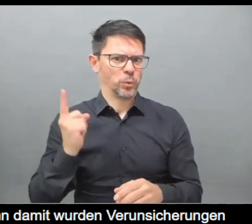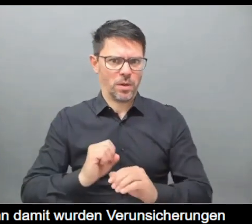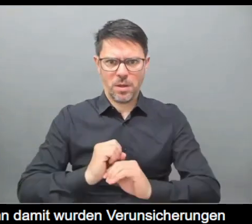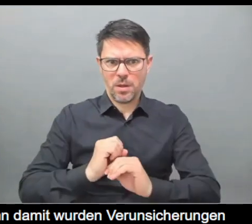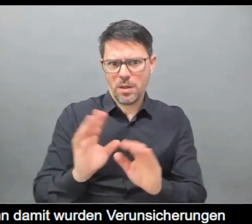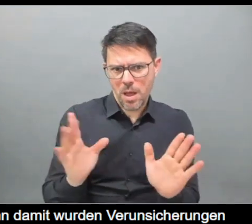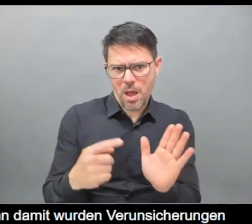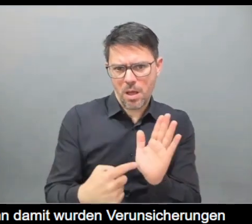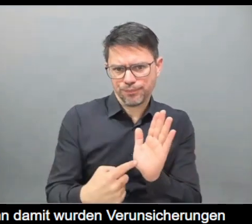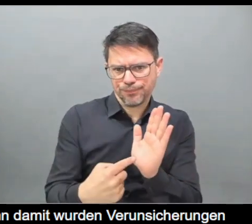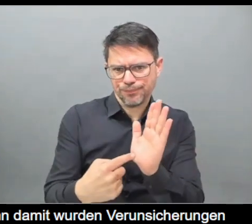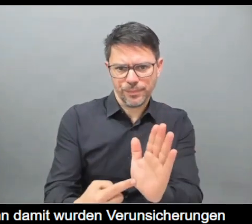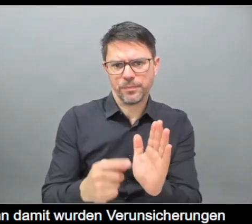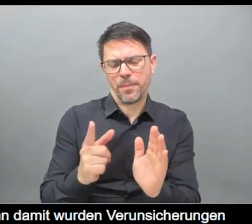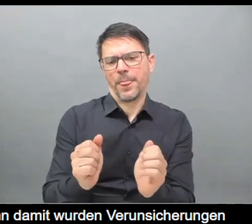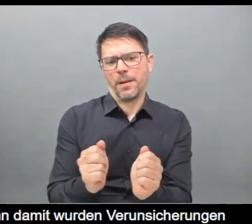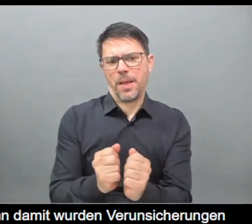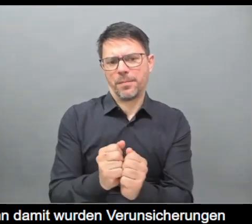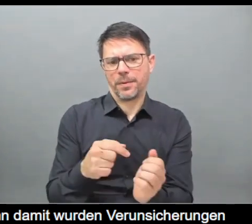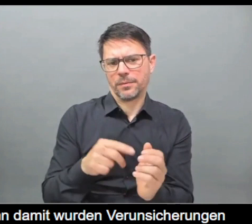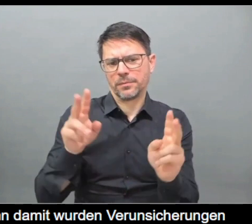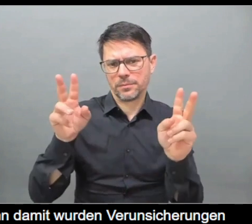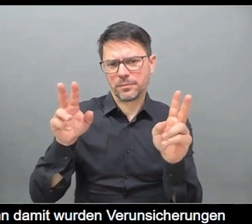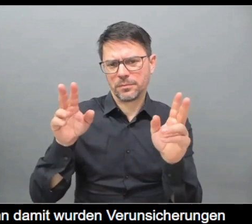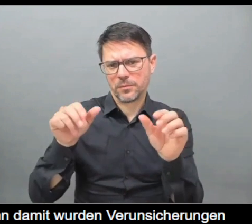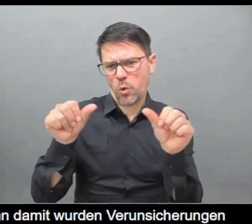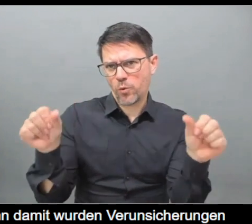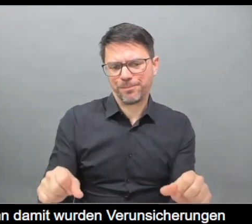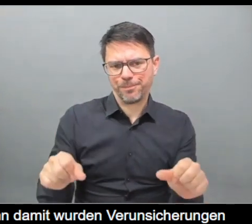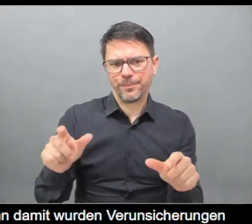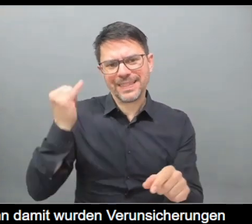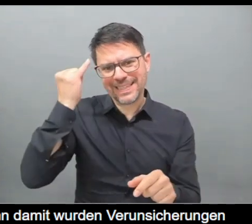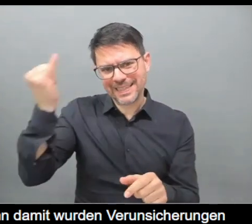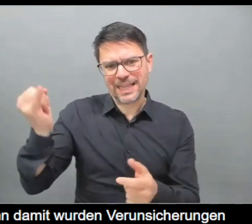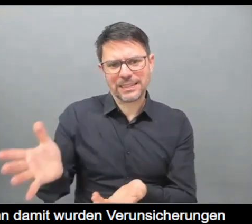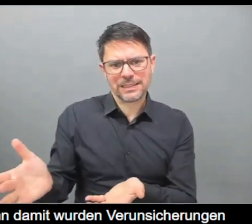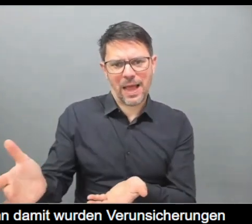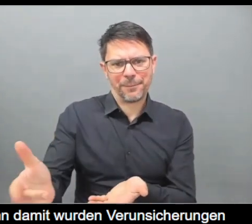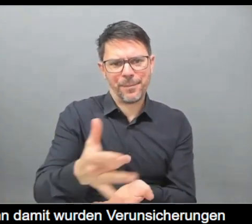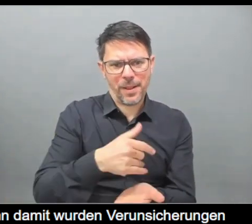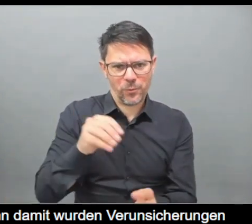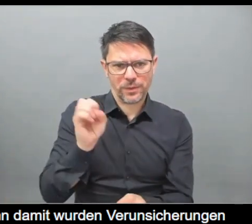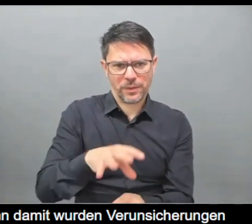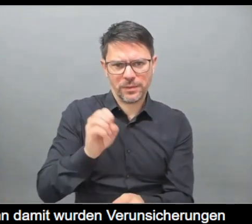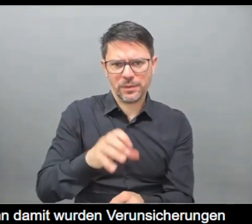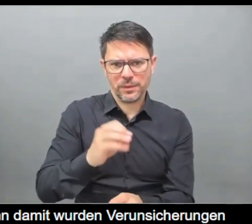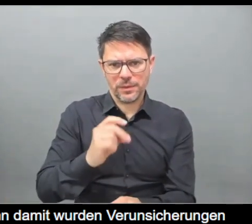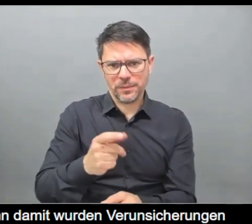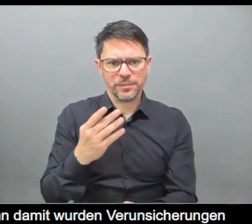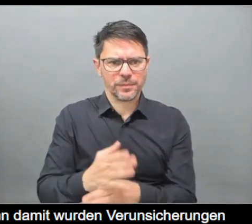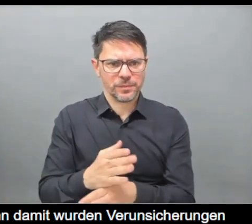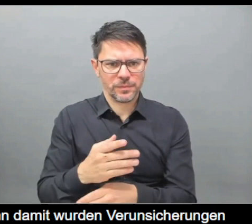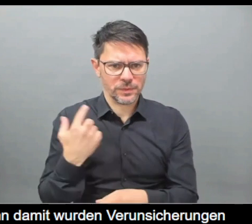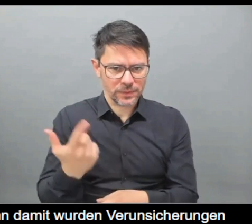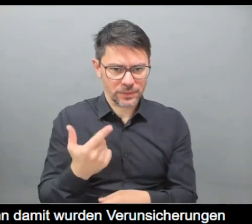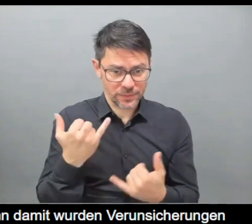obwohl es noch von Bundesminister Lauterbach Anfang Dezember hieß, das geht kostenneutral. Deswegen, glaube ich, muss